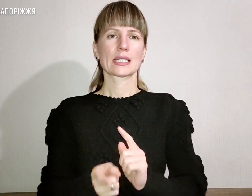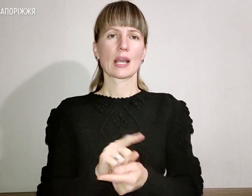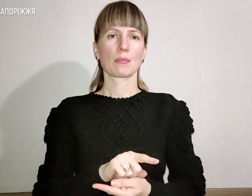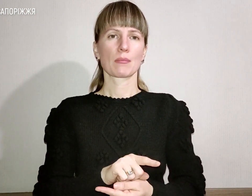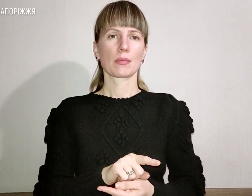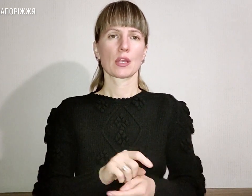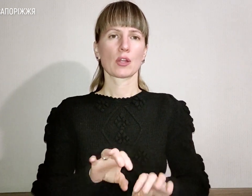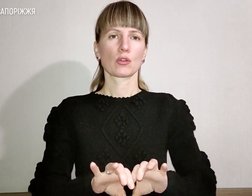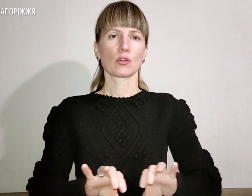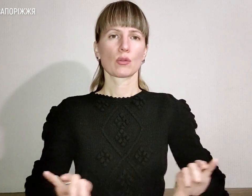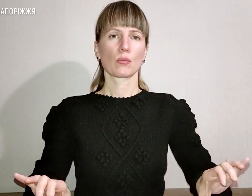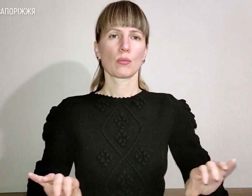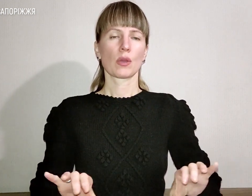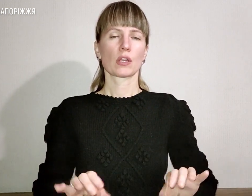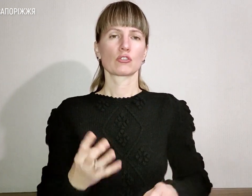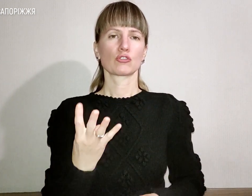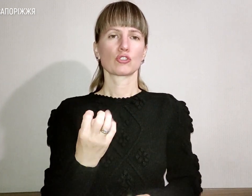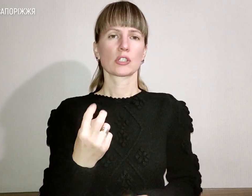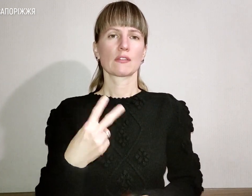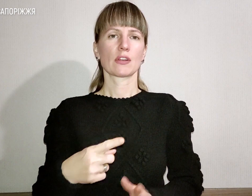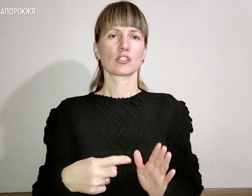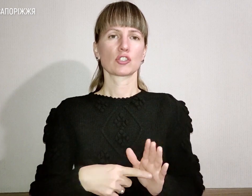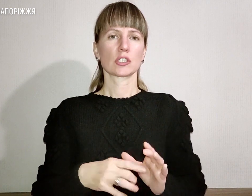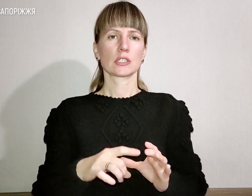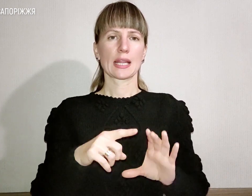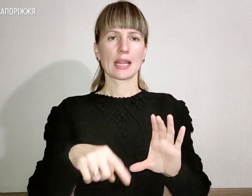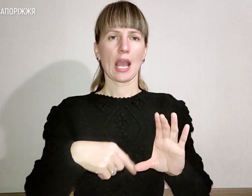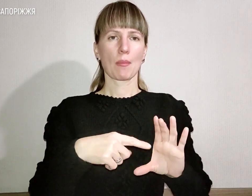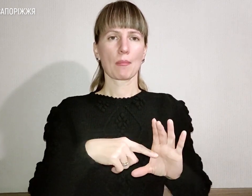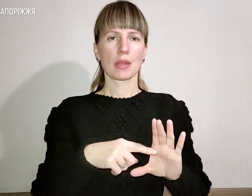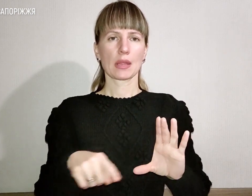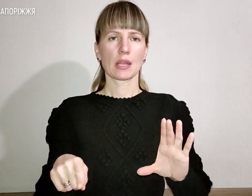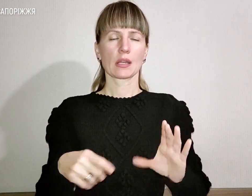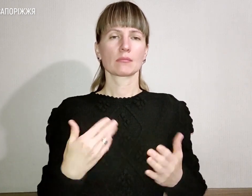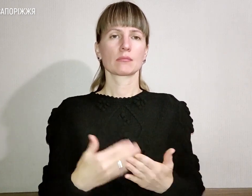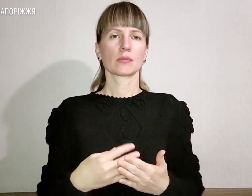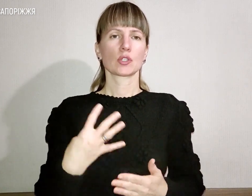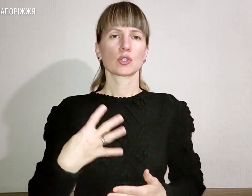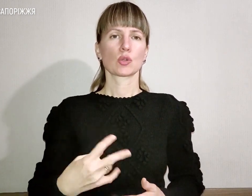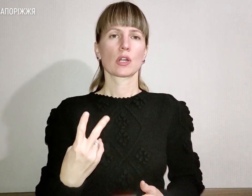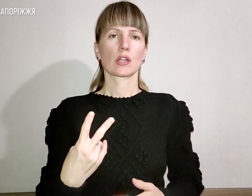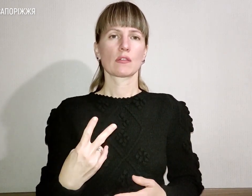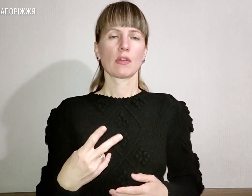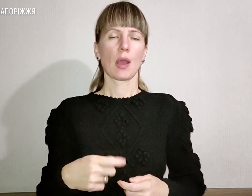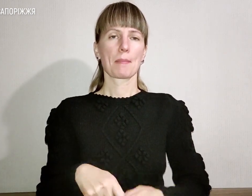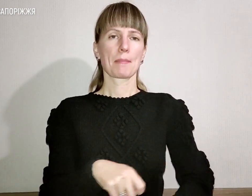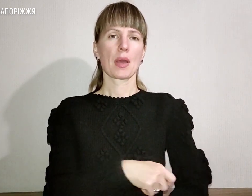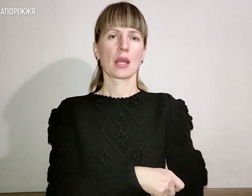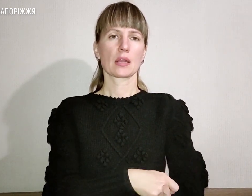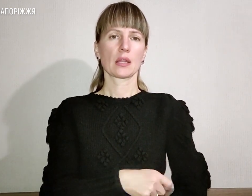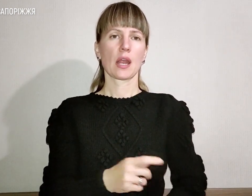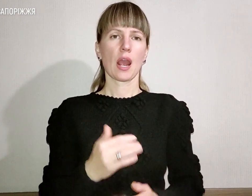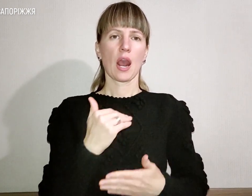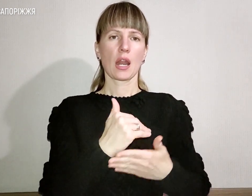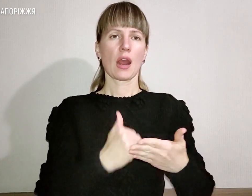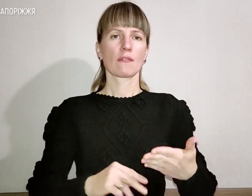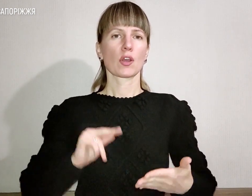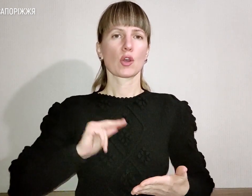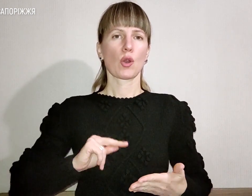трубопроводу діаметром 426, приблизно десь 42 метри погонних. графік роботи підстраюємося